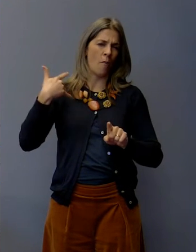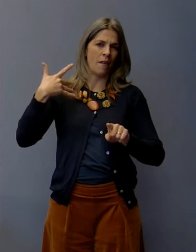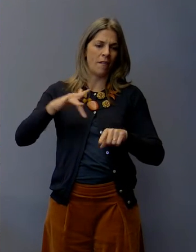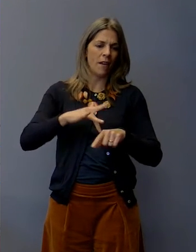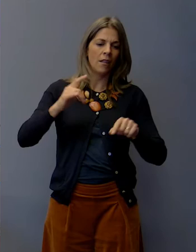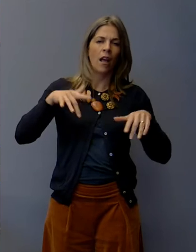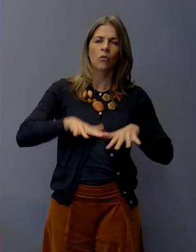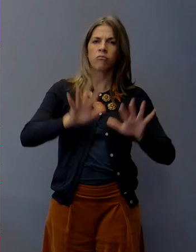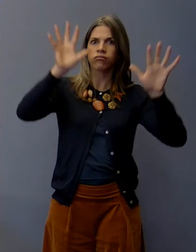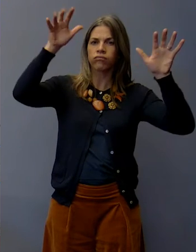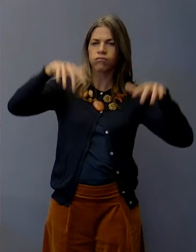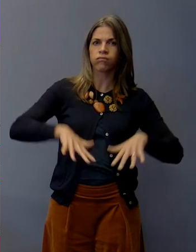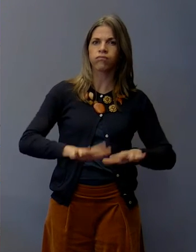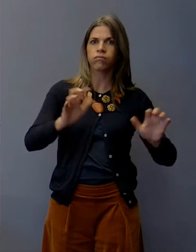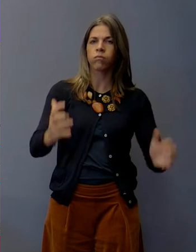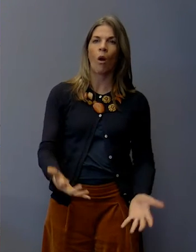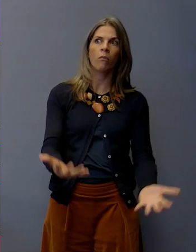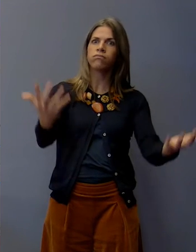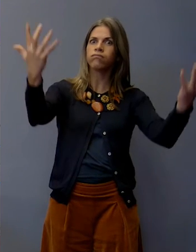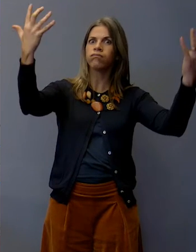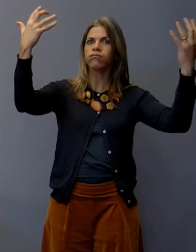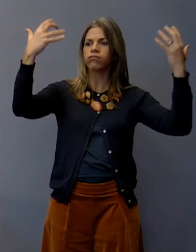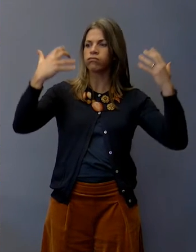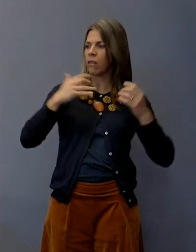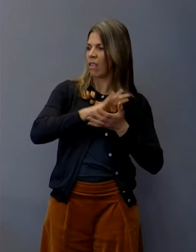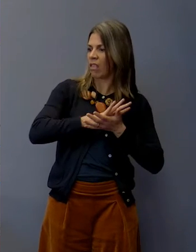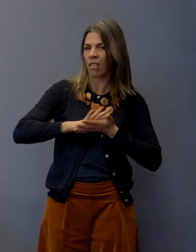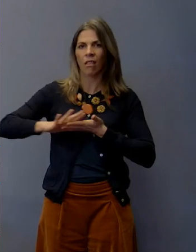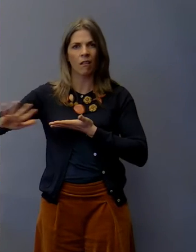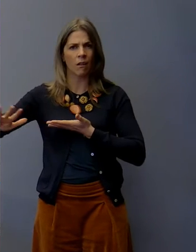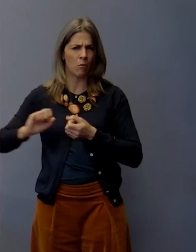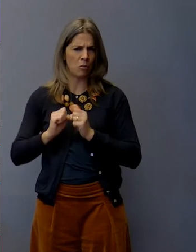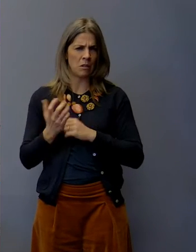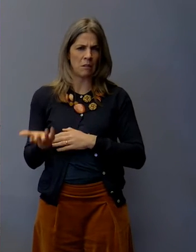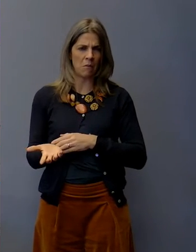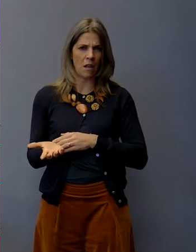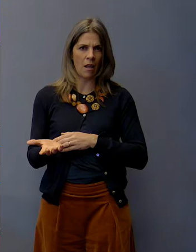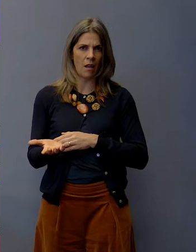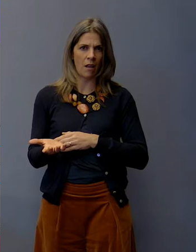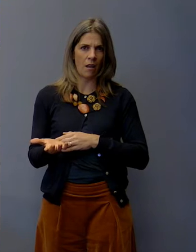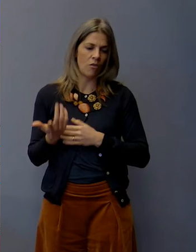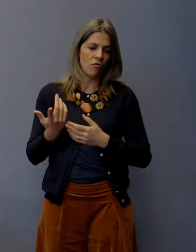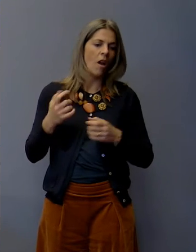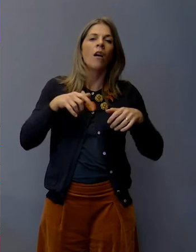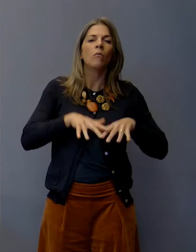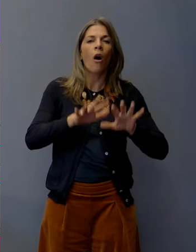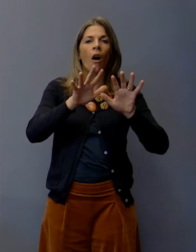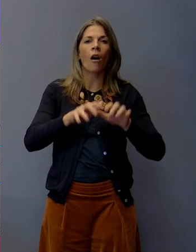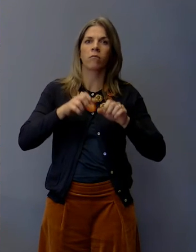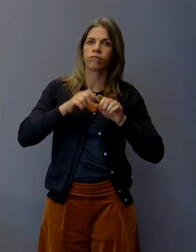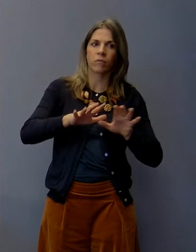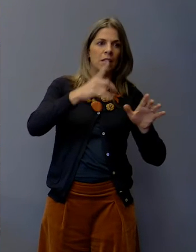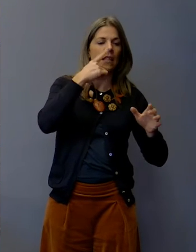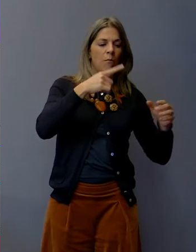le opere pubbliche intendo realizzati con tanti denari dalla collettività vengono massacrati mi riferisco alla passeggiata